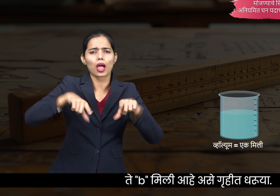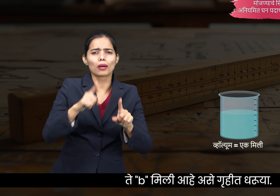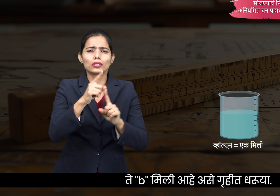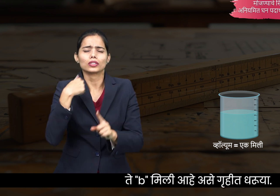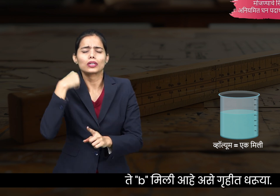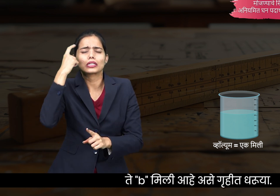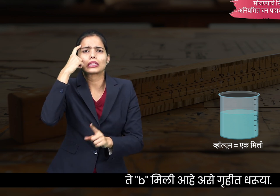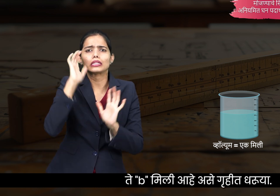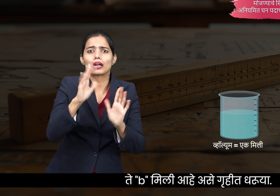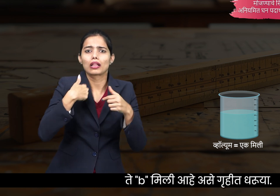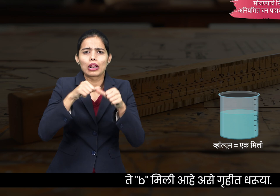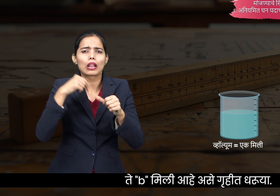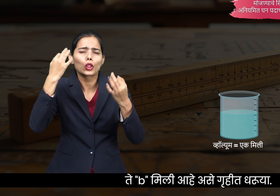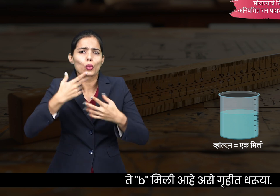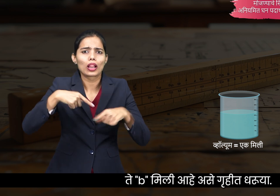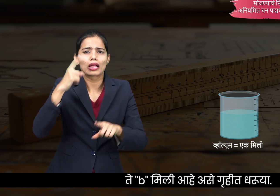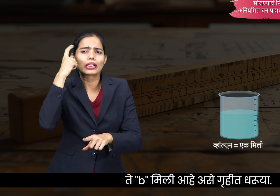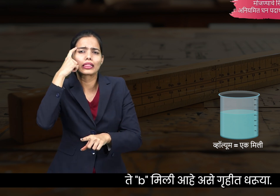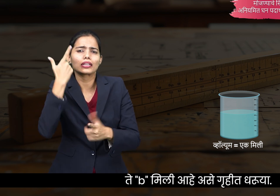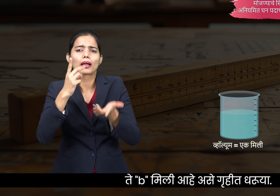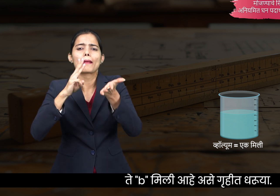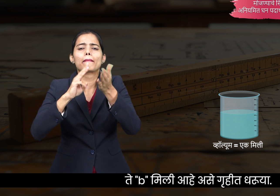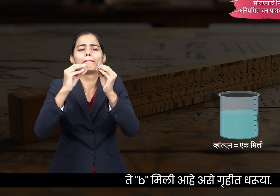ते B मिली आहे असे गृहीत धरूया.